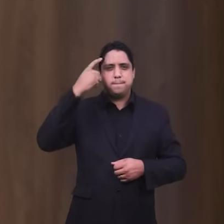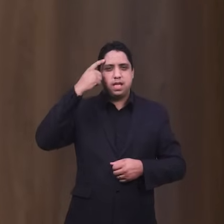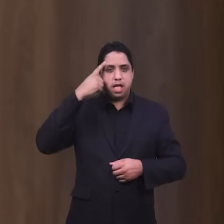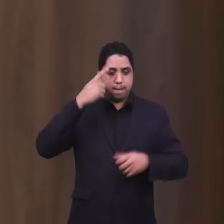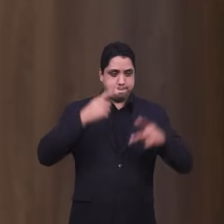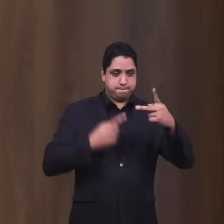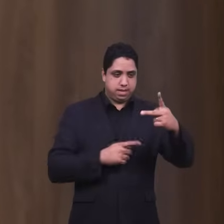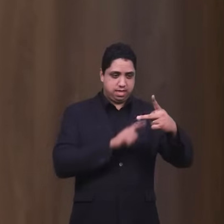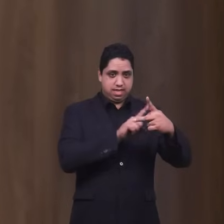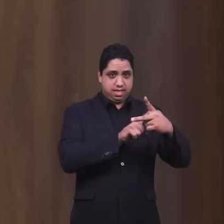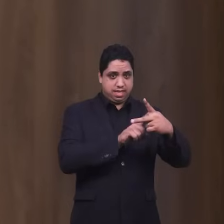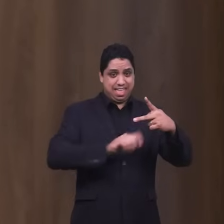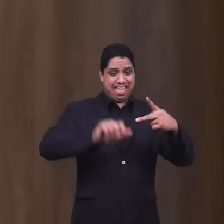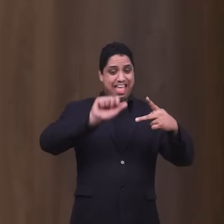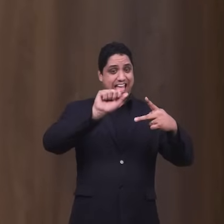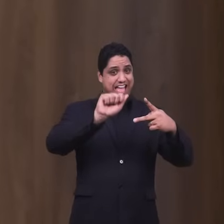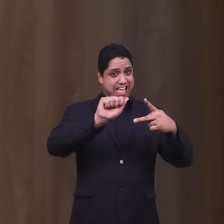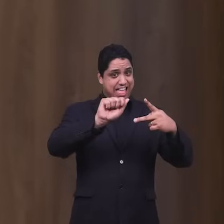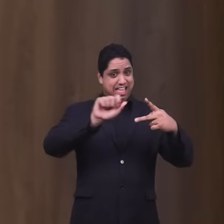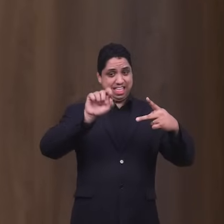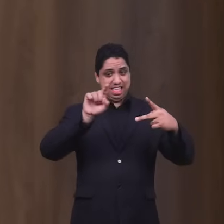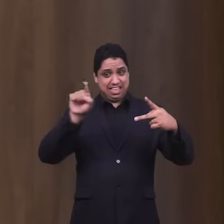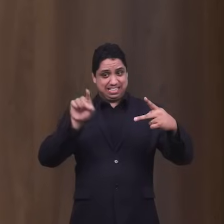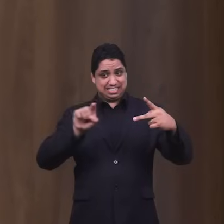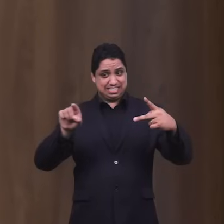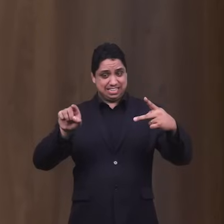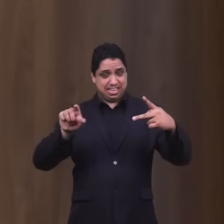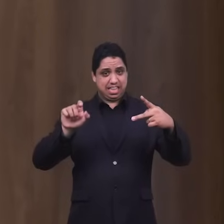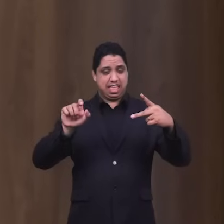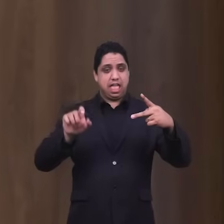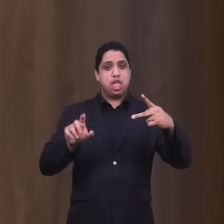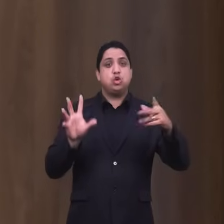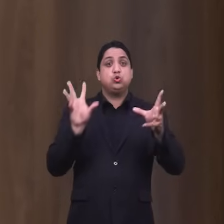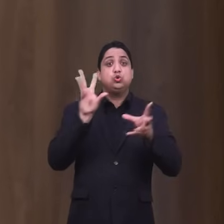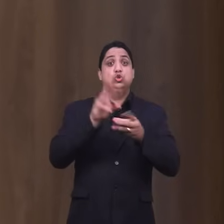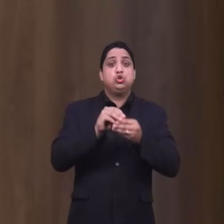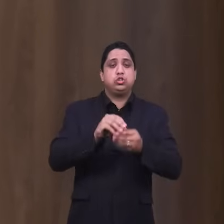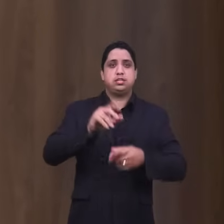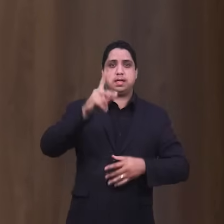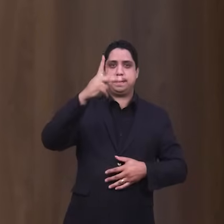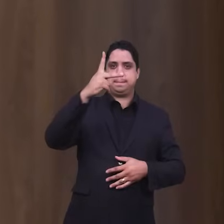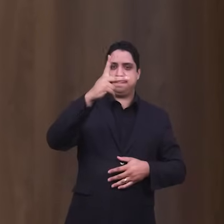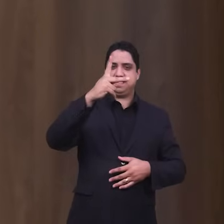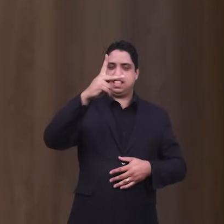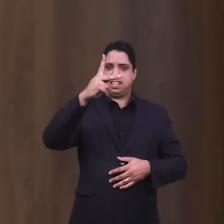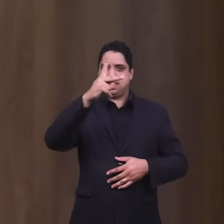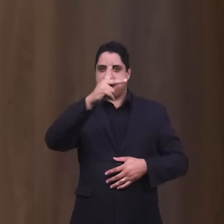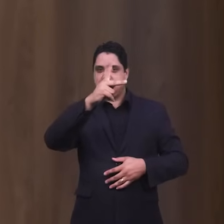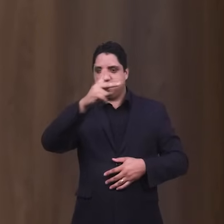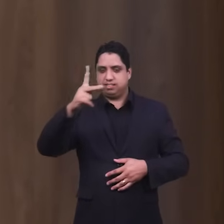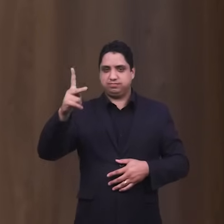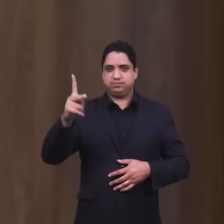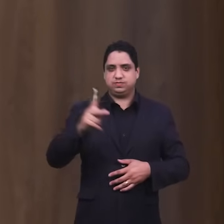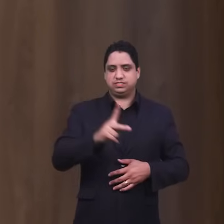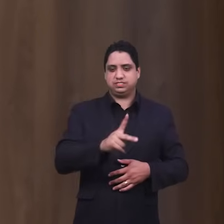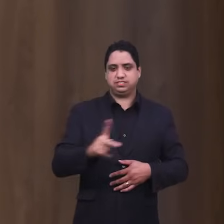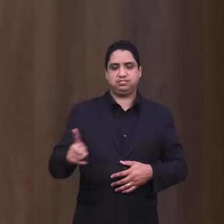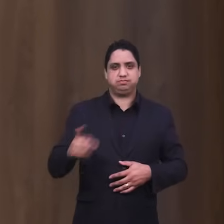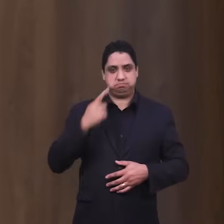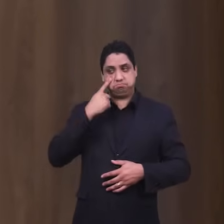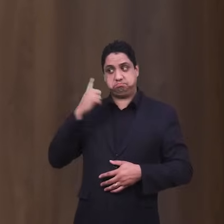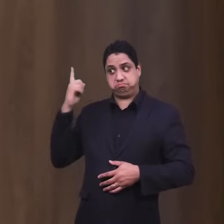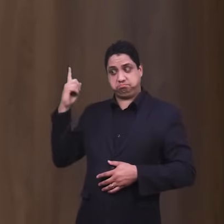ok? Esta é a letra Z. Agora, o sinal de paz é com a letra P, desenhando um Z no